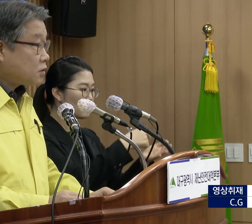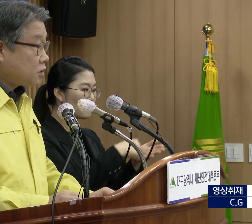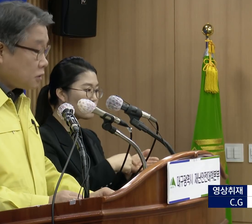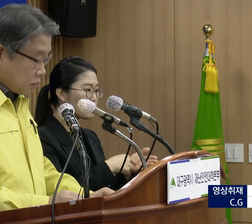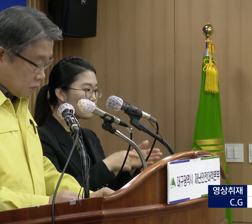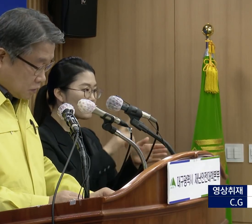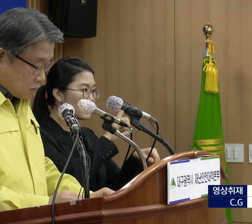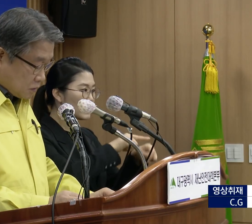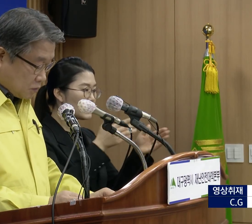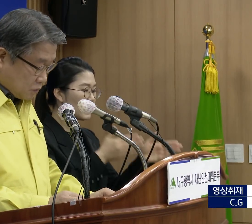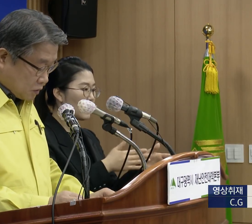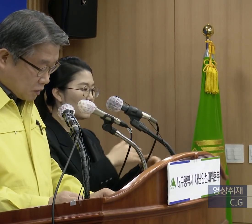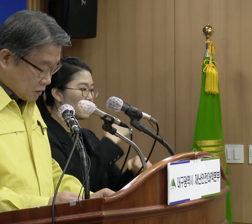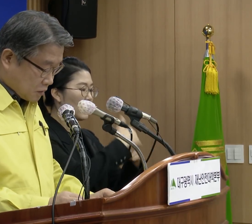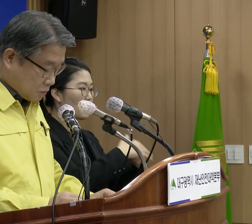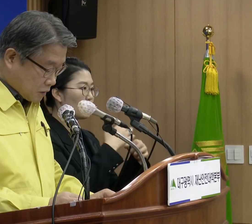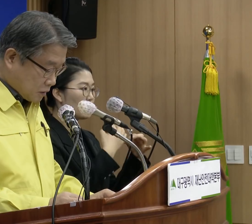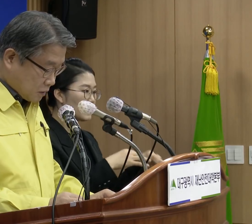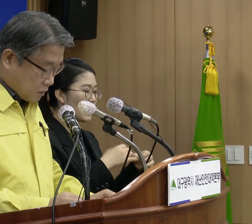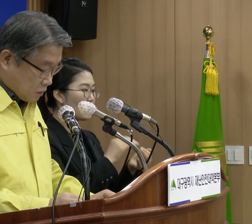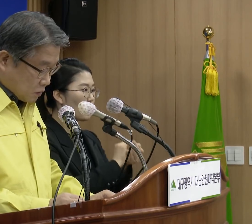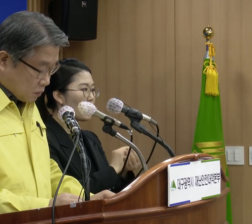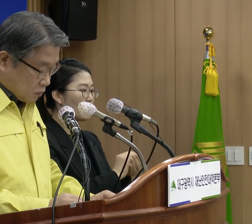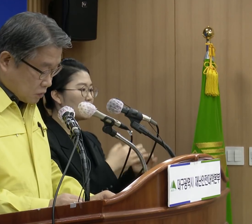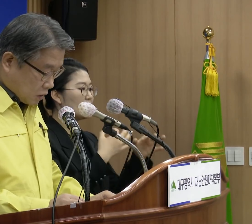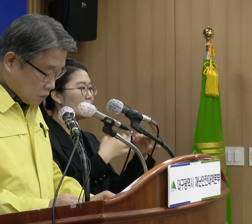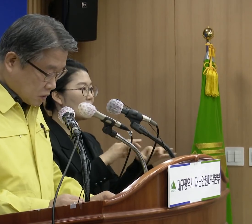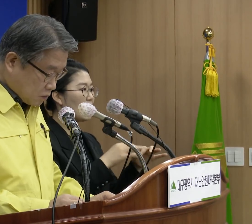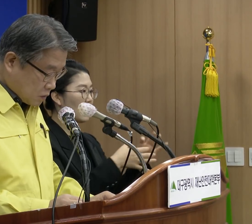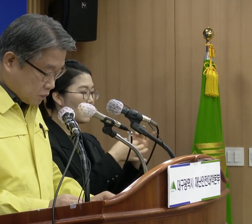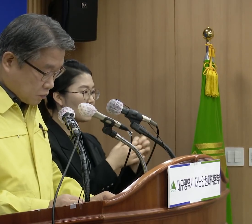긴급 생계자금 처리가 긴급하지도